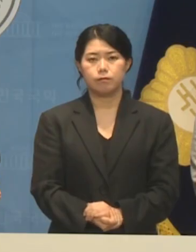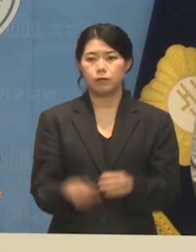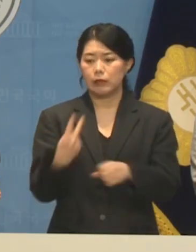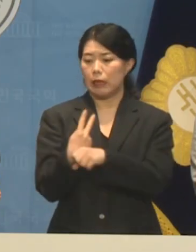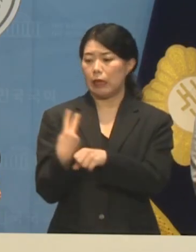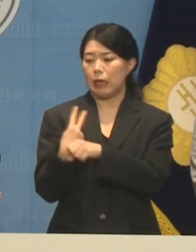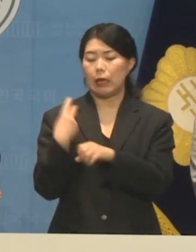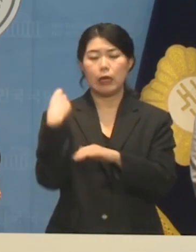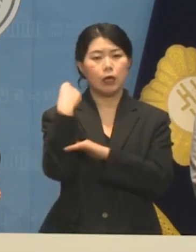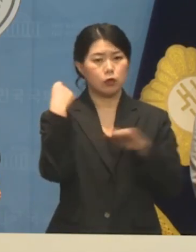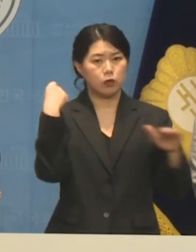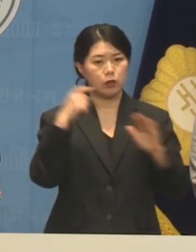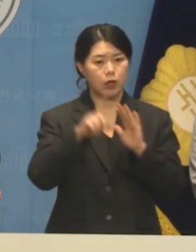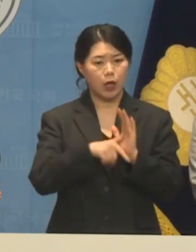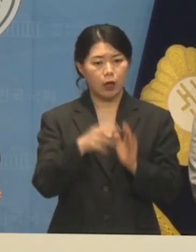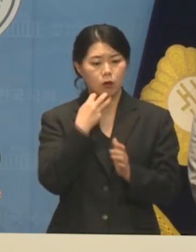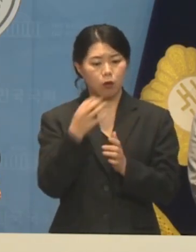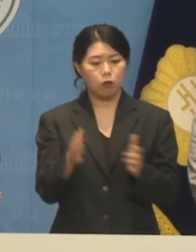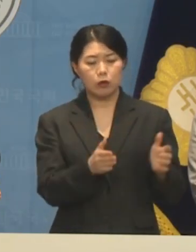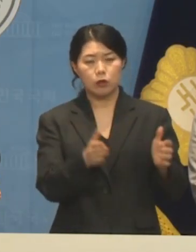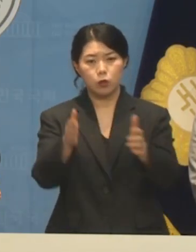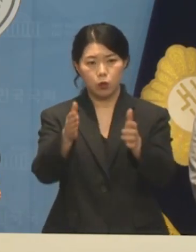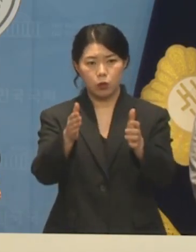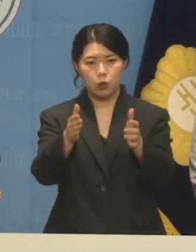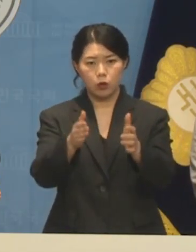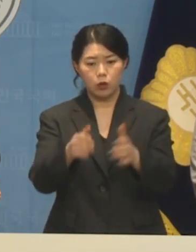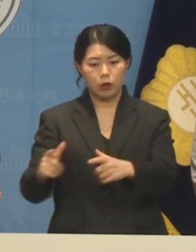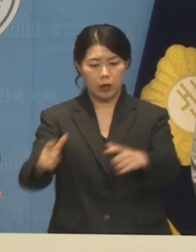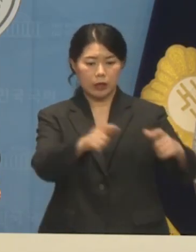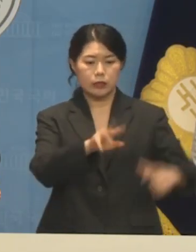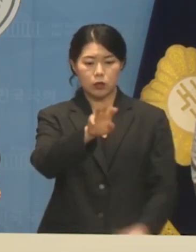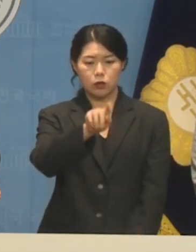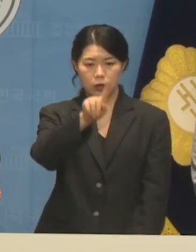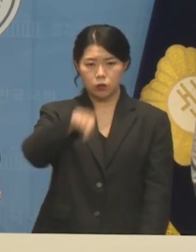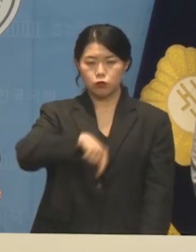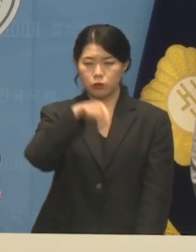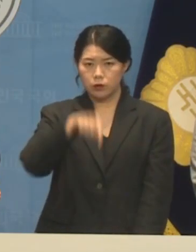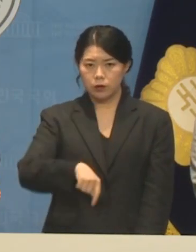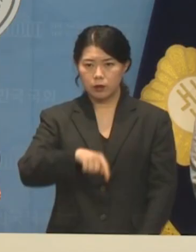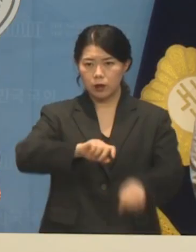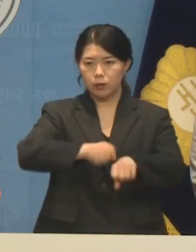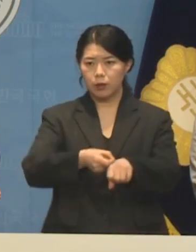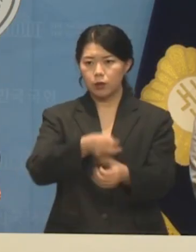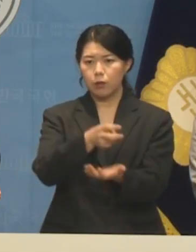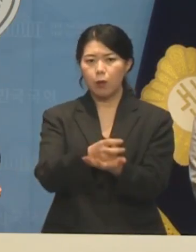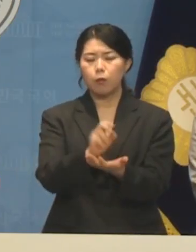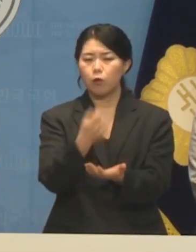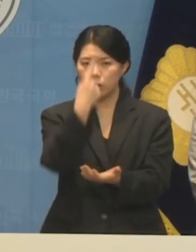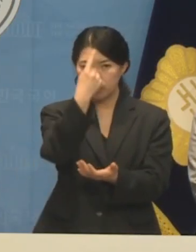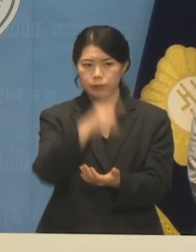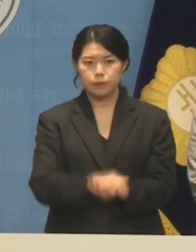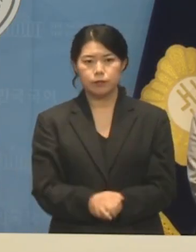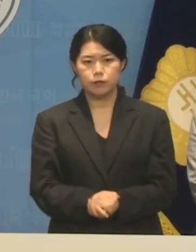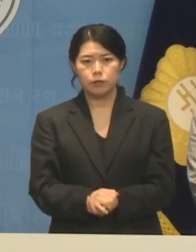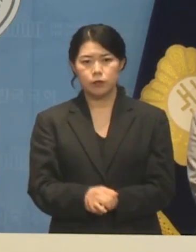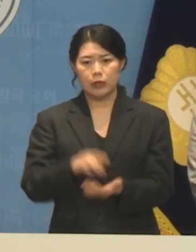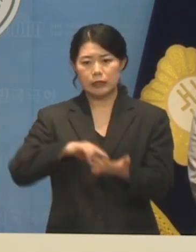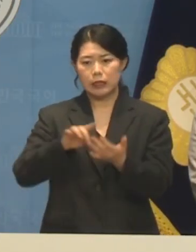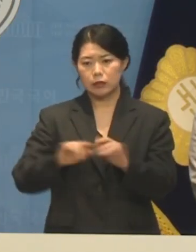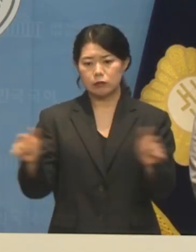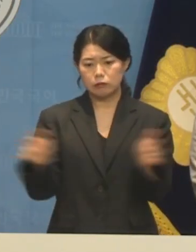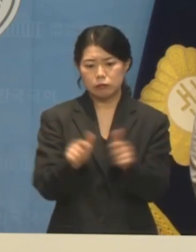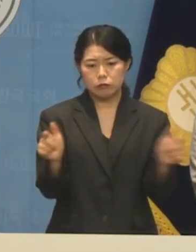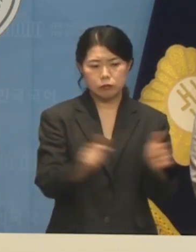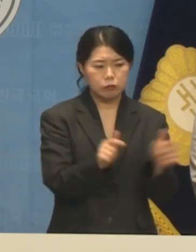재작년 기준으로 경기도의 31개 지자체 중에서도 이 페널티 제도로 인해서 교부세 삭감을 받은 금액이